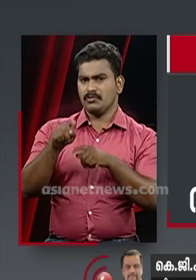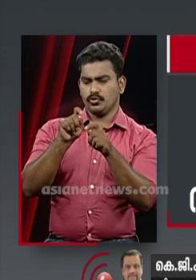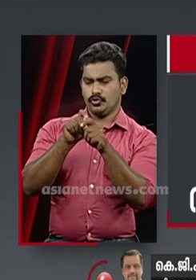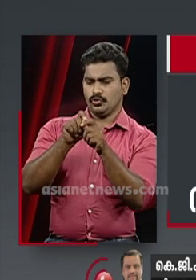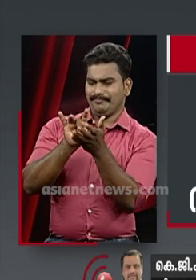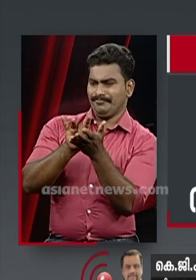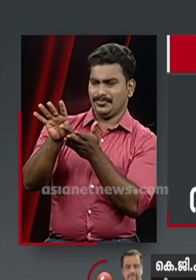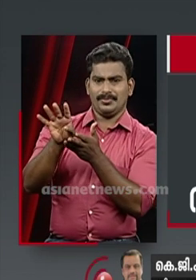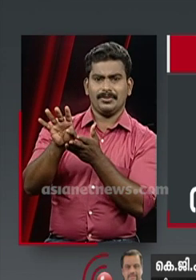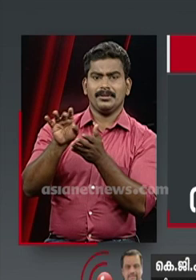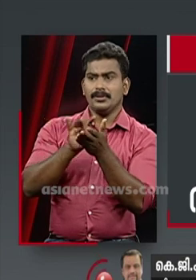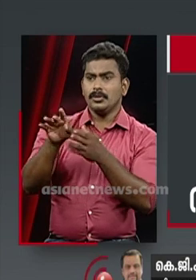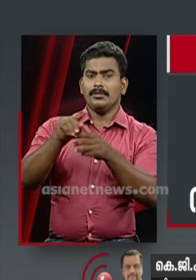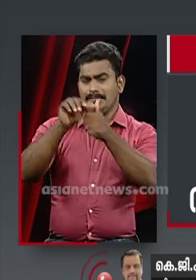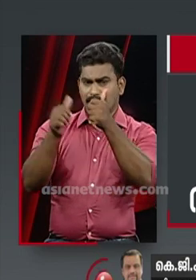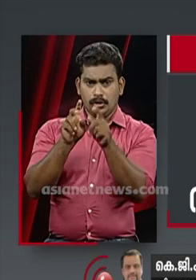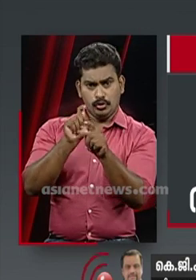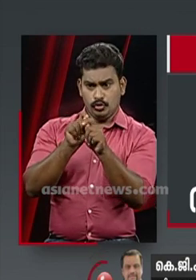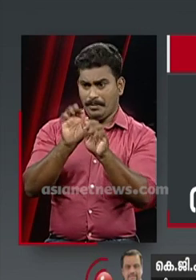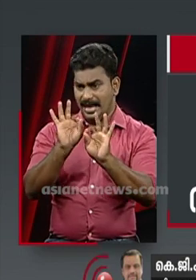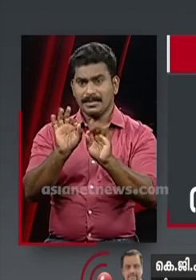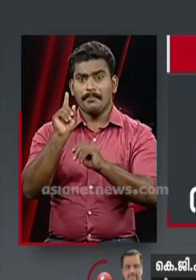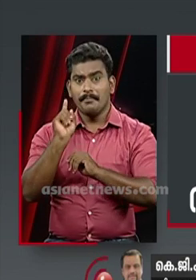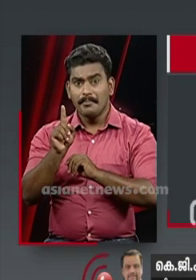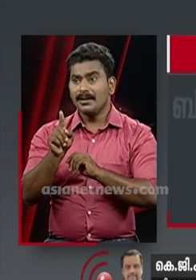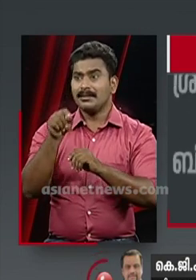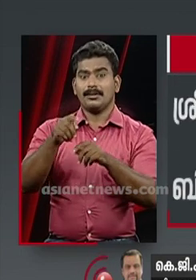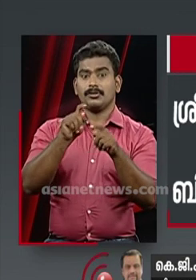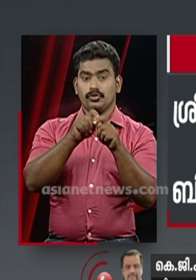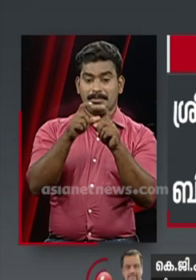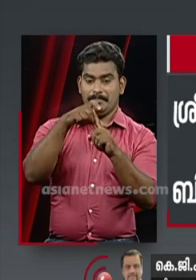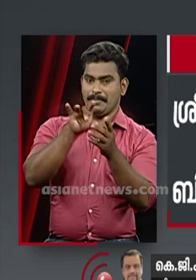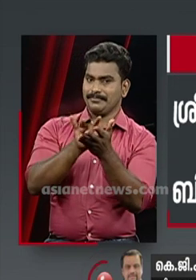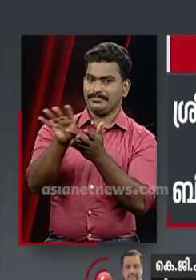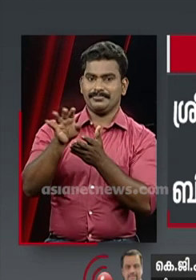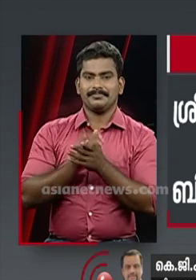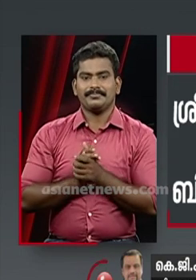പകരം ആരോഗ്യ അഡീഷണൽ സെക്രട്ടറിയെ ഉൾപ്പെടുത്തുകയും ചെയ്തത്. ചാലി.